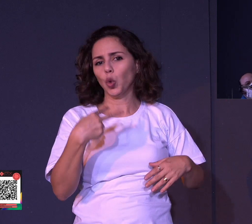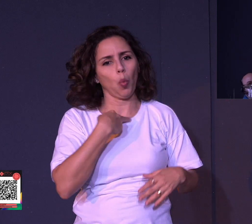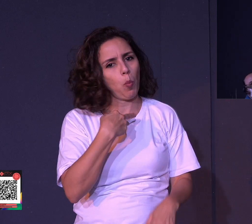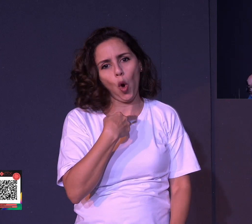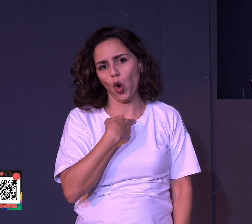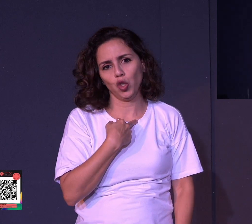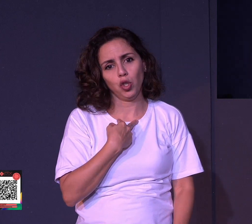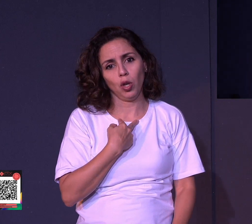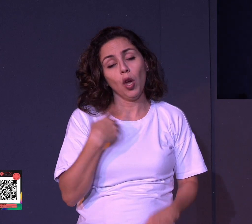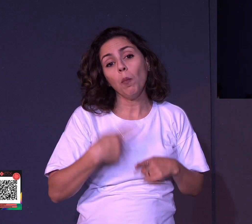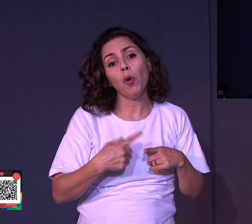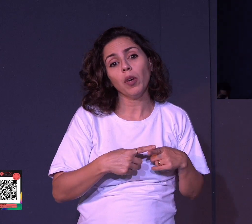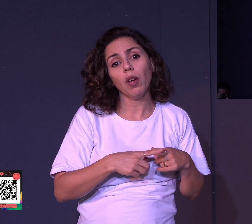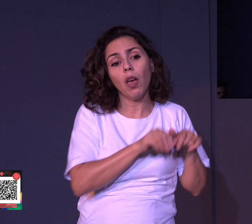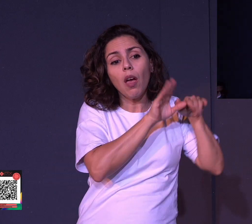sua.